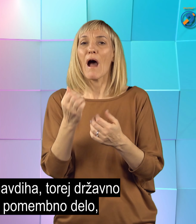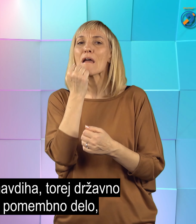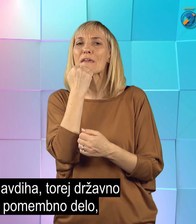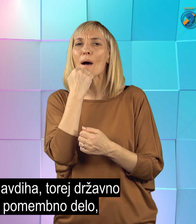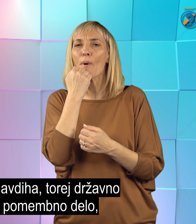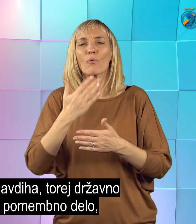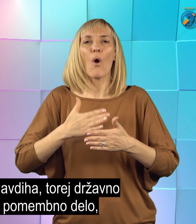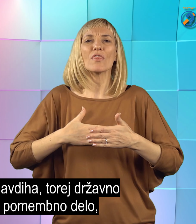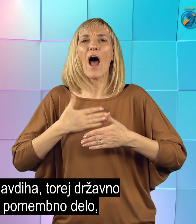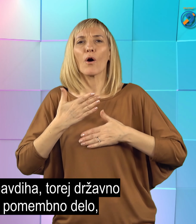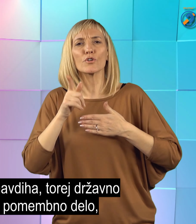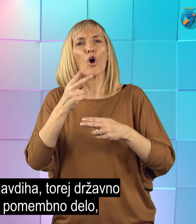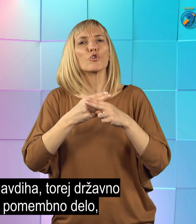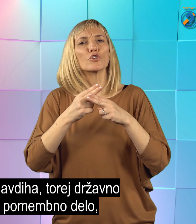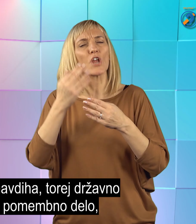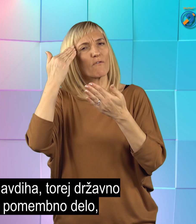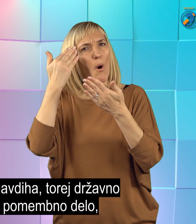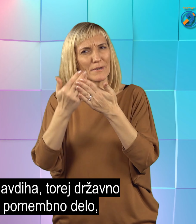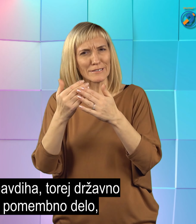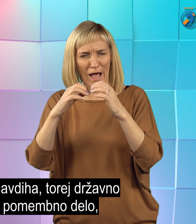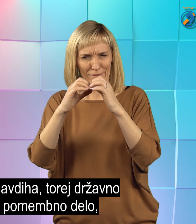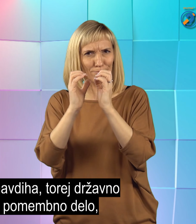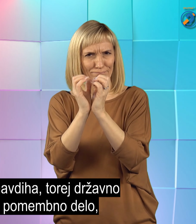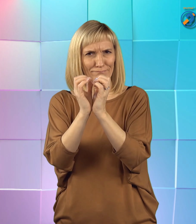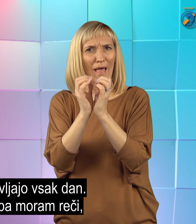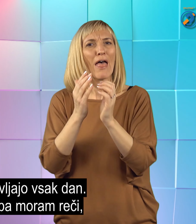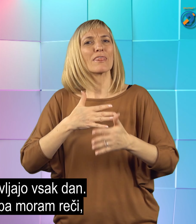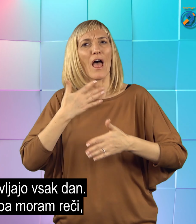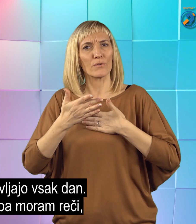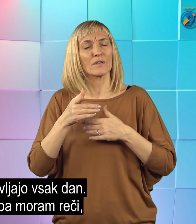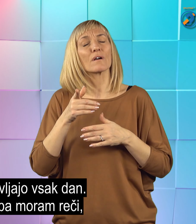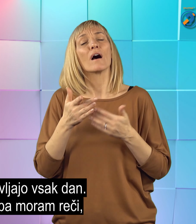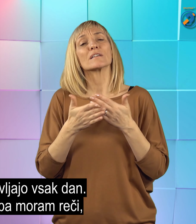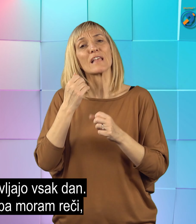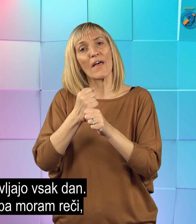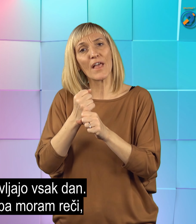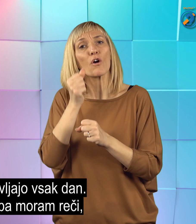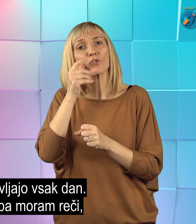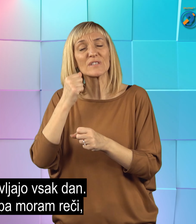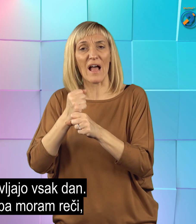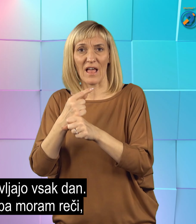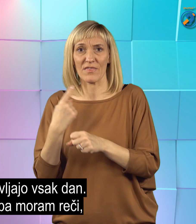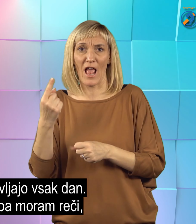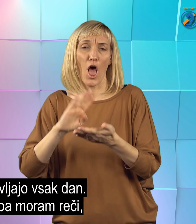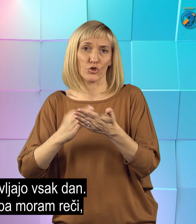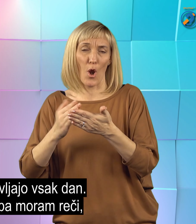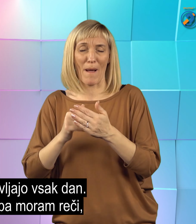navdiha, torej državno priznanje za pomembno delo, ki ga pravljajo vsak dan. Drugače pa moram reči,